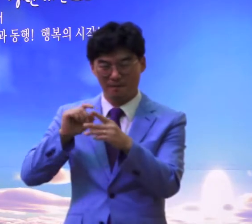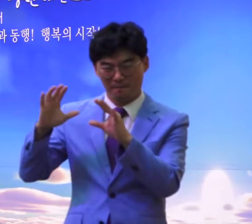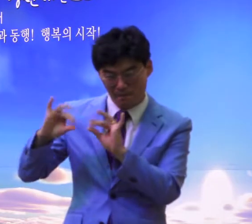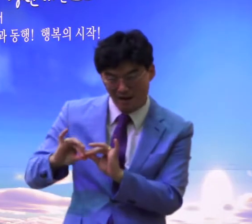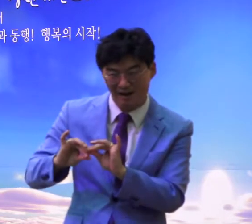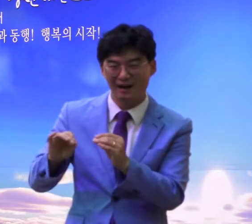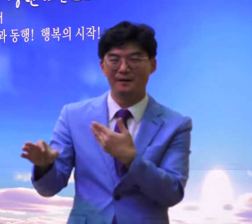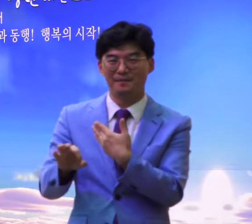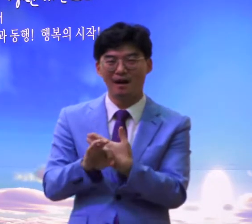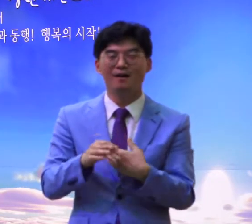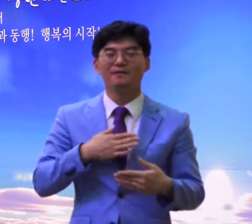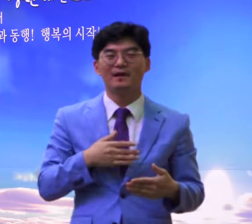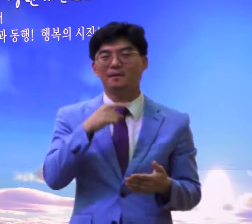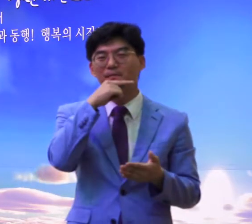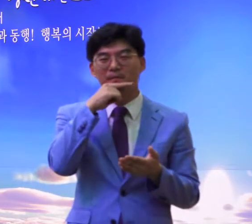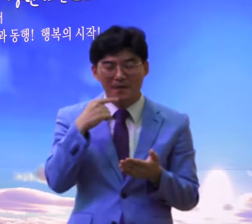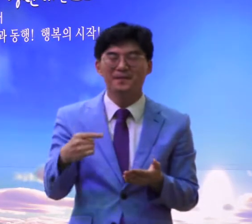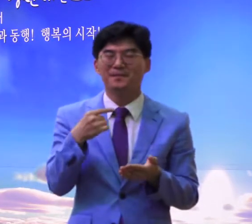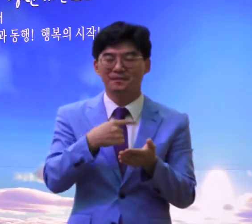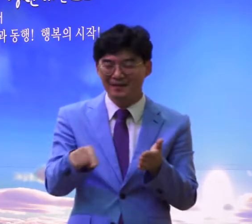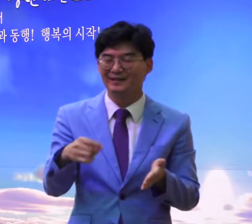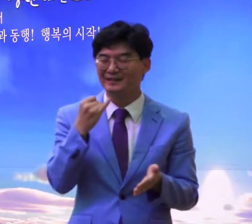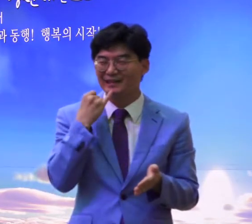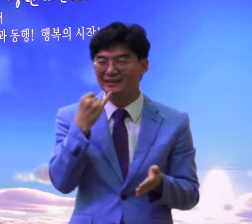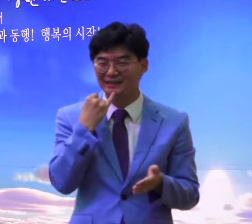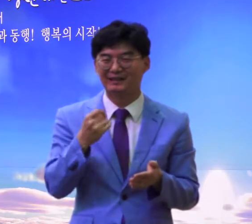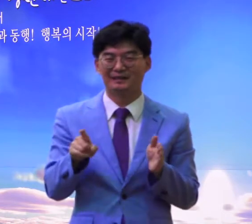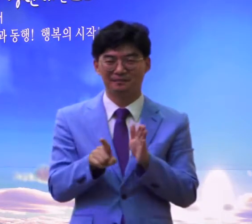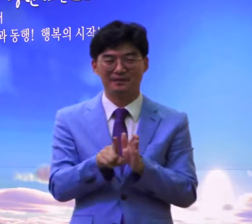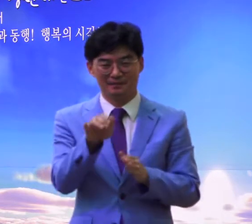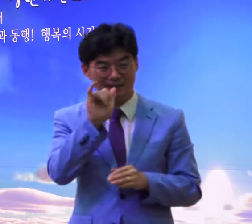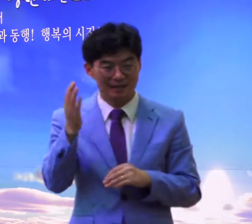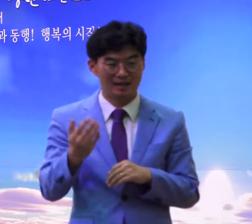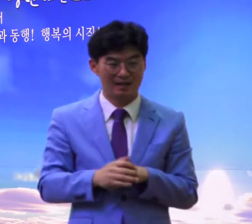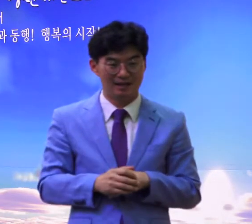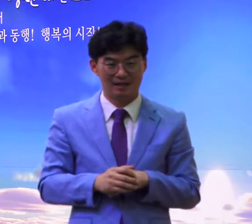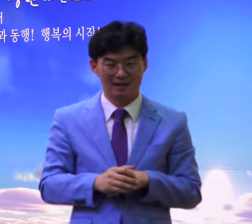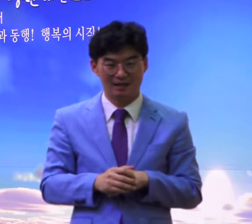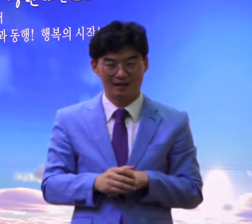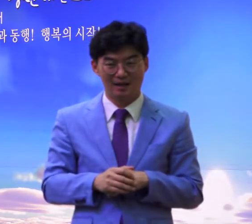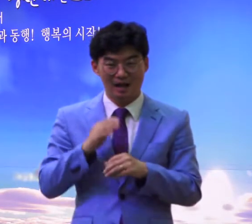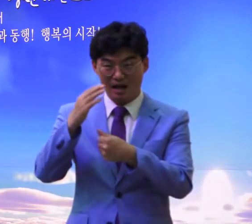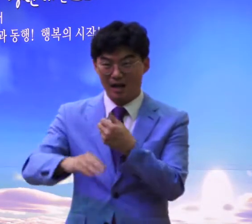그것은 하나님을 믿는 믿음이 있기 때문에 그렇게 할 수 있는 것입니다. 그런데